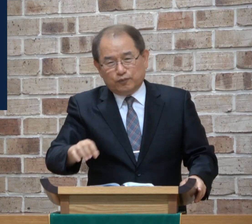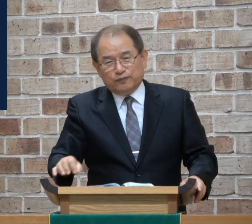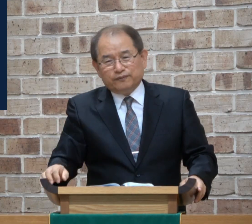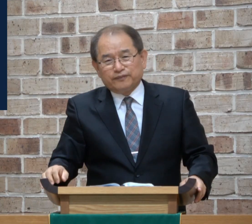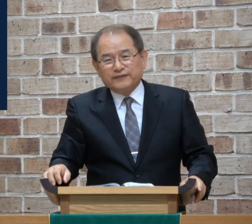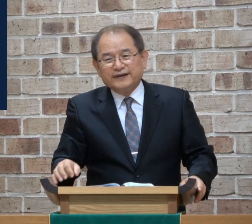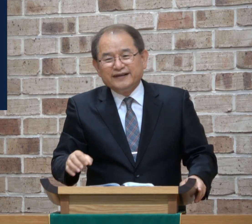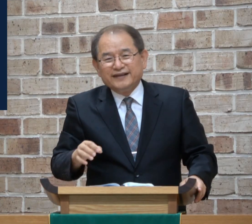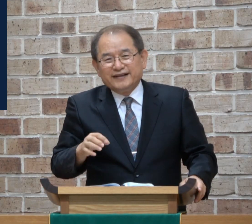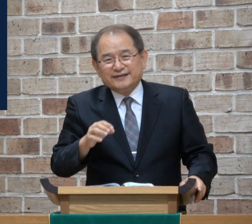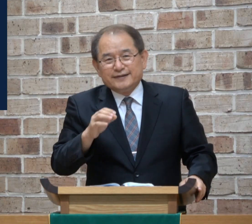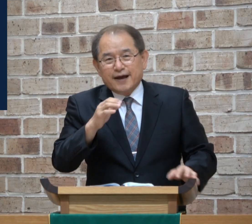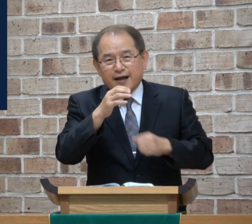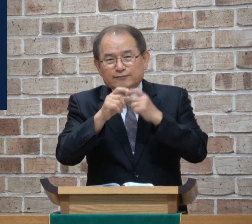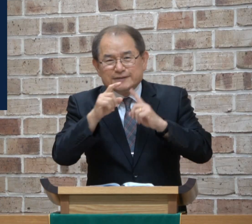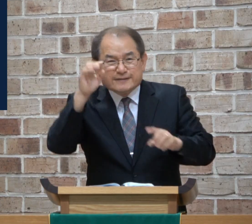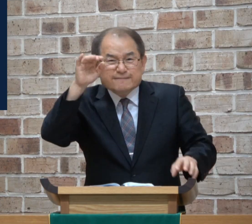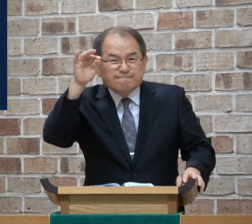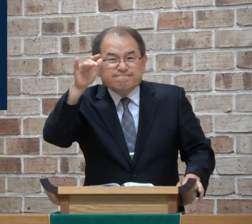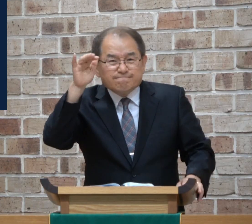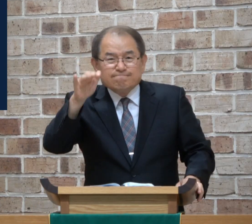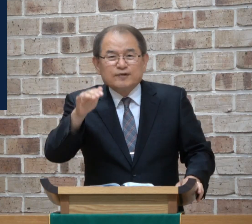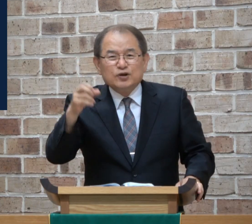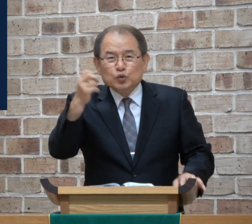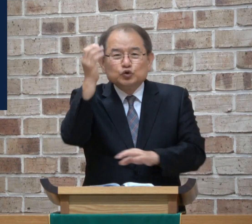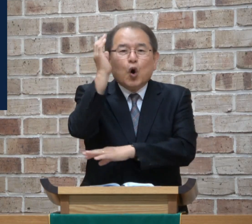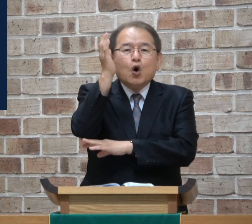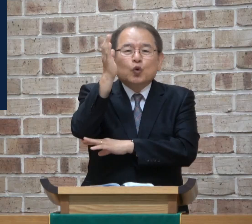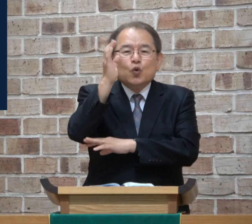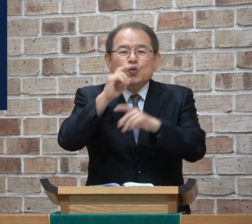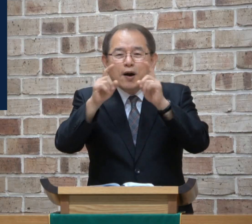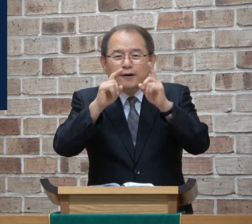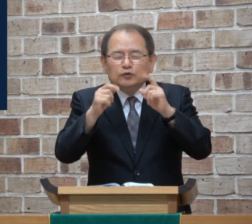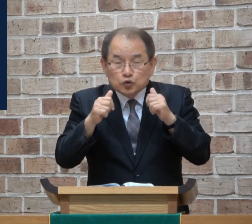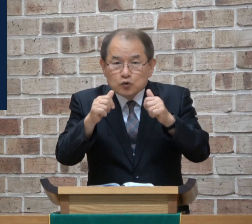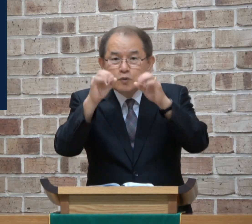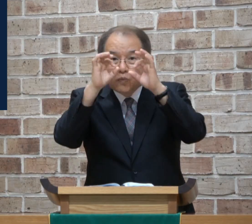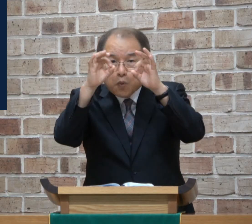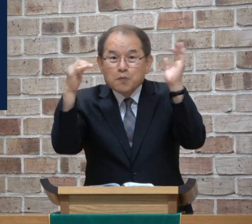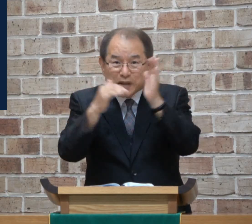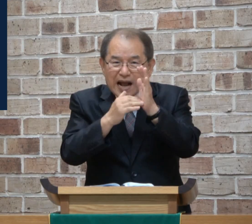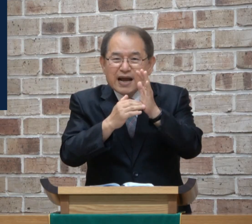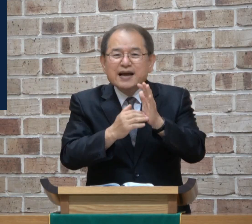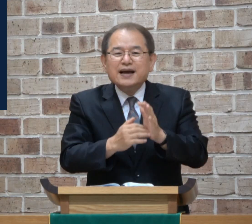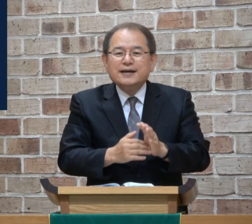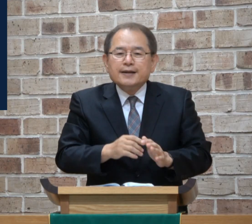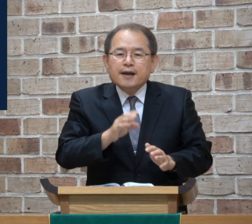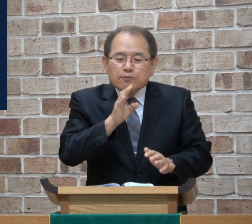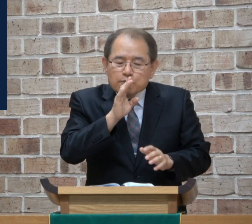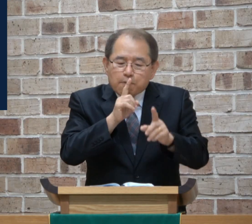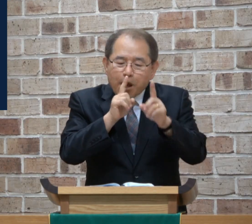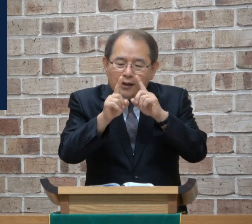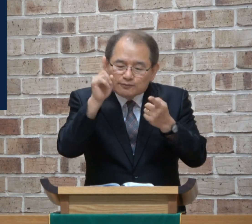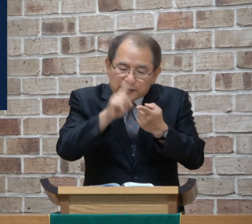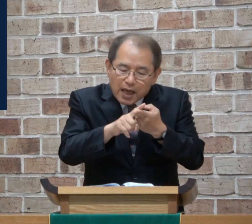말씀을 읽다가 말다가 하지 말고 말씀과 기도로 하나님 나라를 사모하면서 열심히 보고 기도하는 훈련입니다.